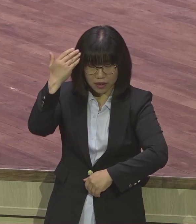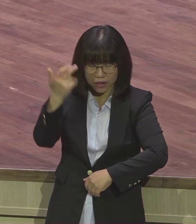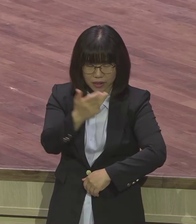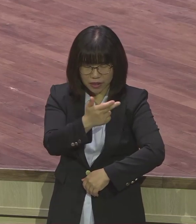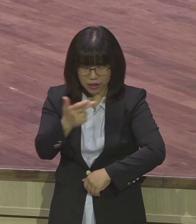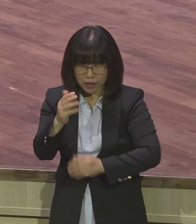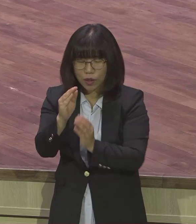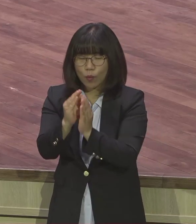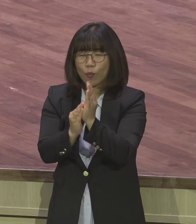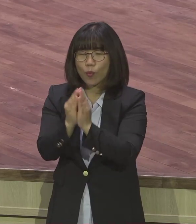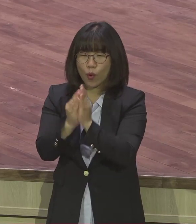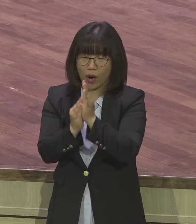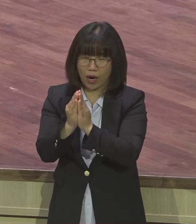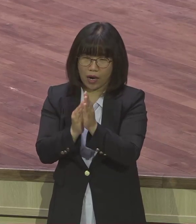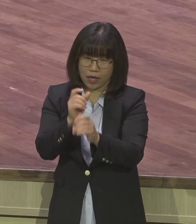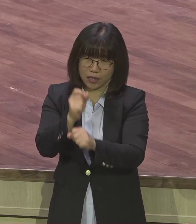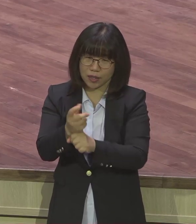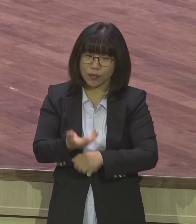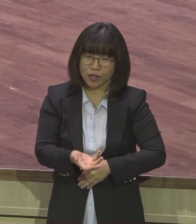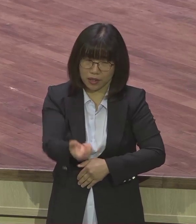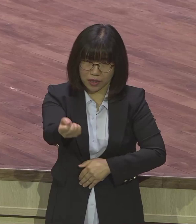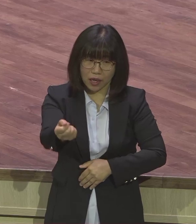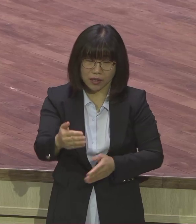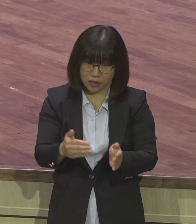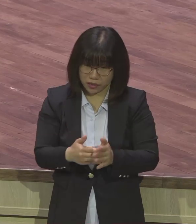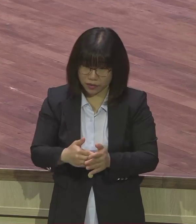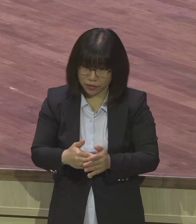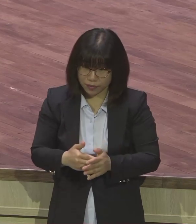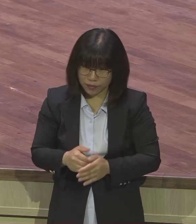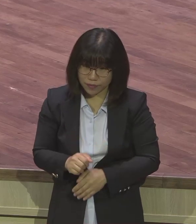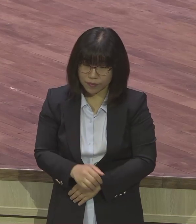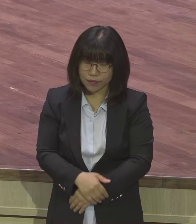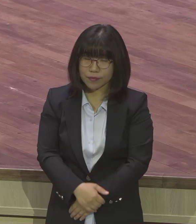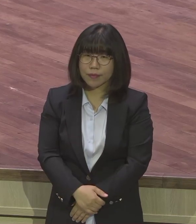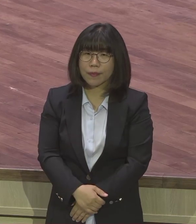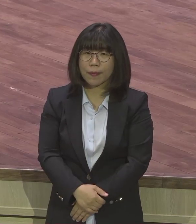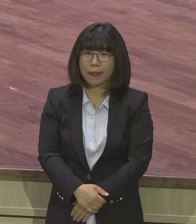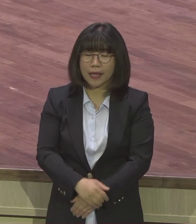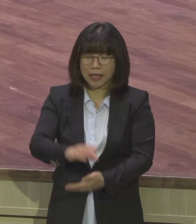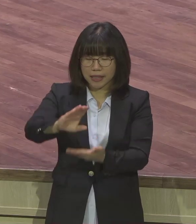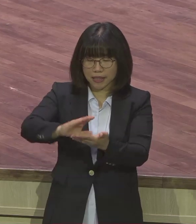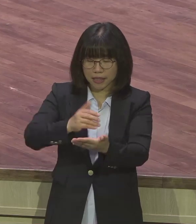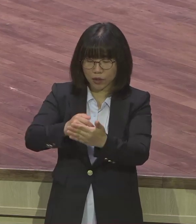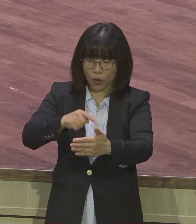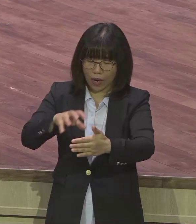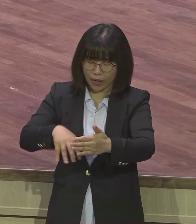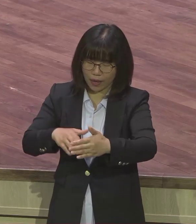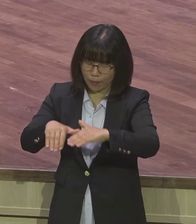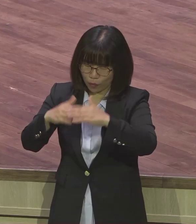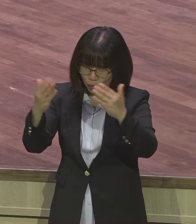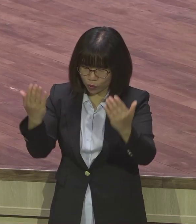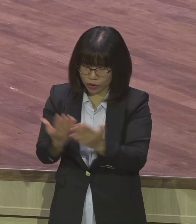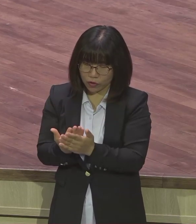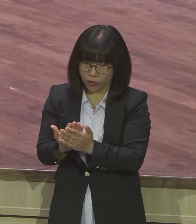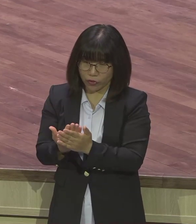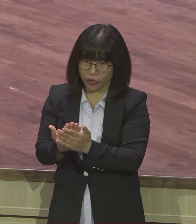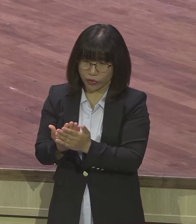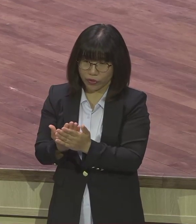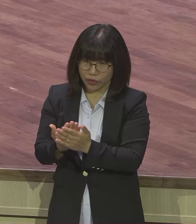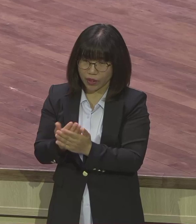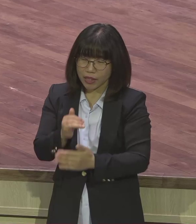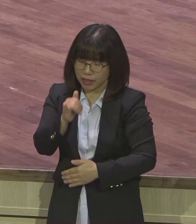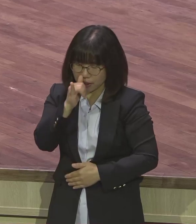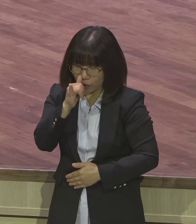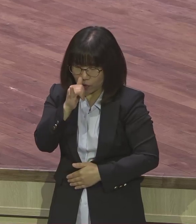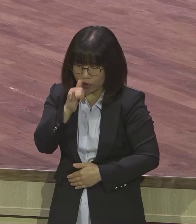보화, 그리스도 안에 있는 모든 보화, 이걸 접어야 돼. 그리스도 안에 모든 것이 감추어졌느니라. 그리스도 안에 다